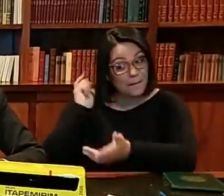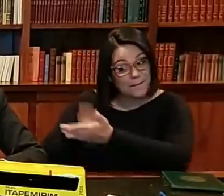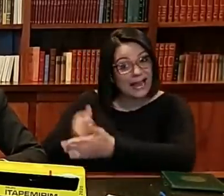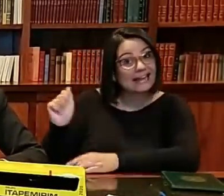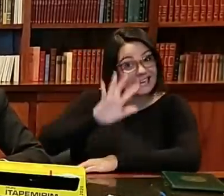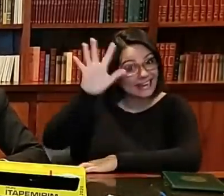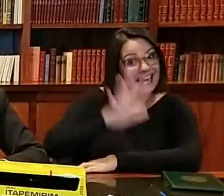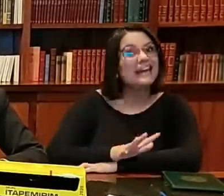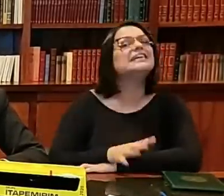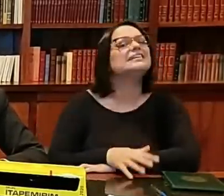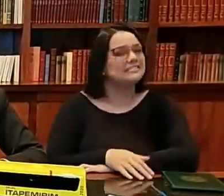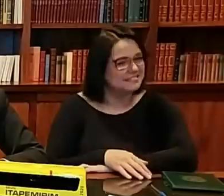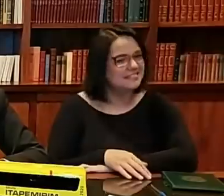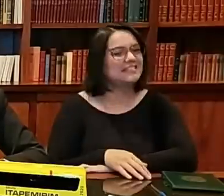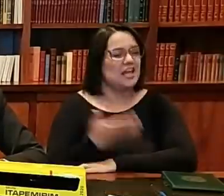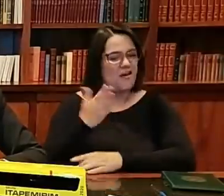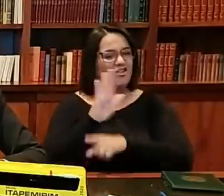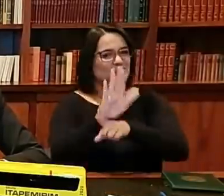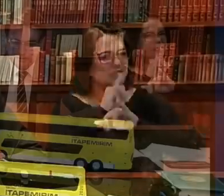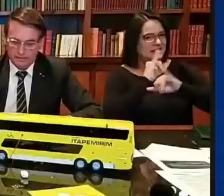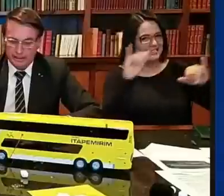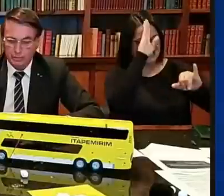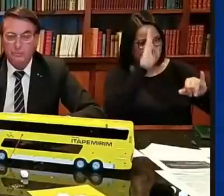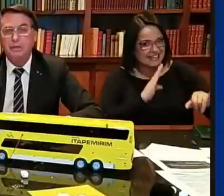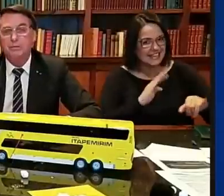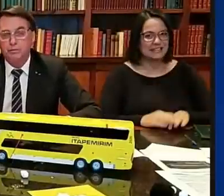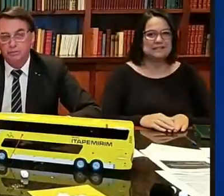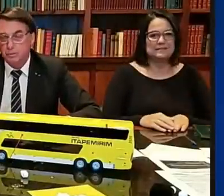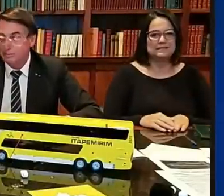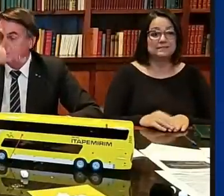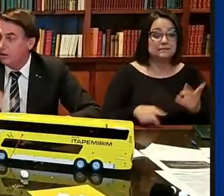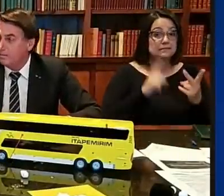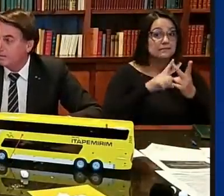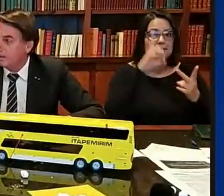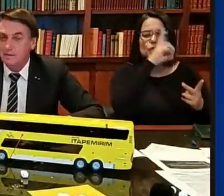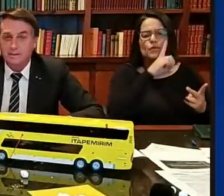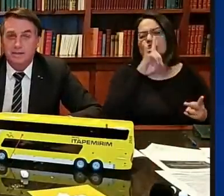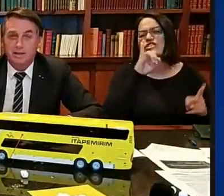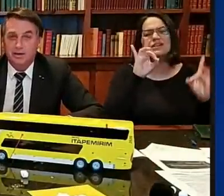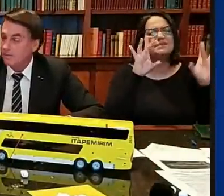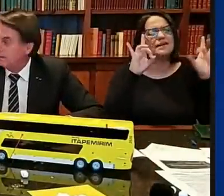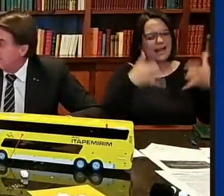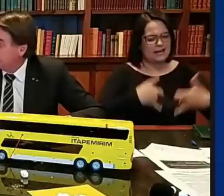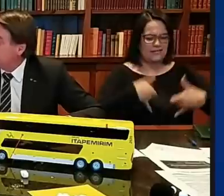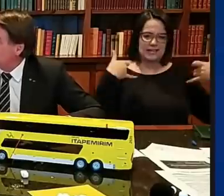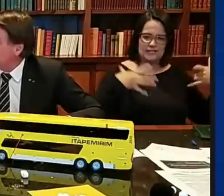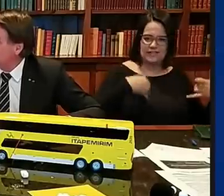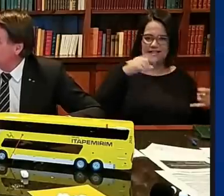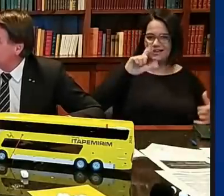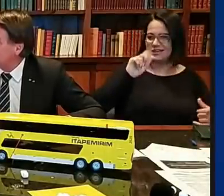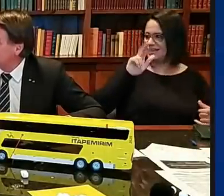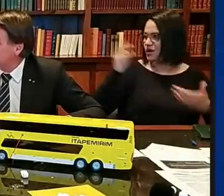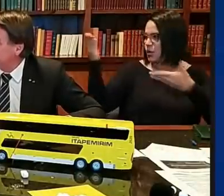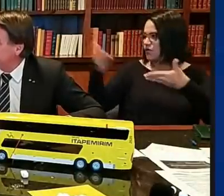tem espaço no meio também. Tá. Seguimos acompanhando aqui a live do presidente Jair Bolsonaro. São 7 horas e 16